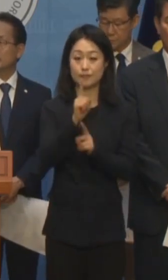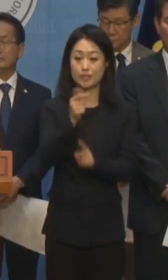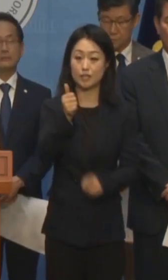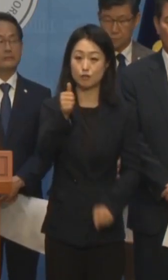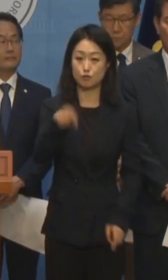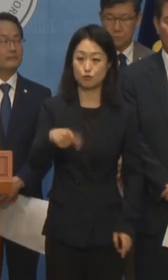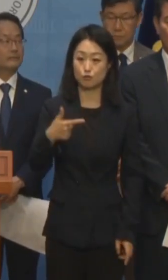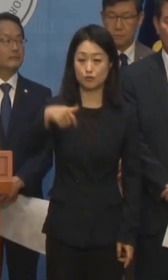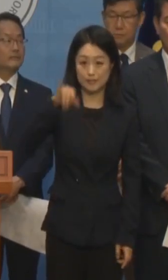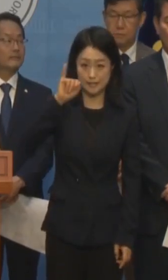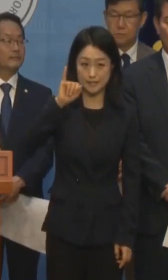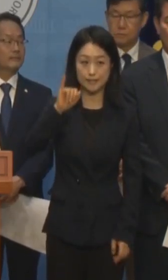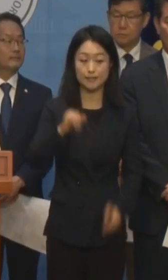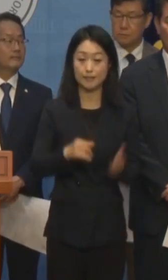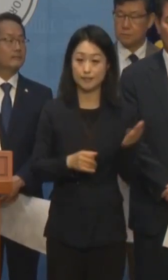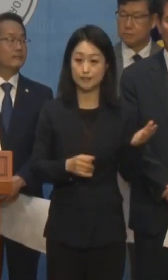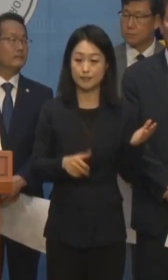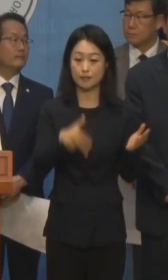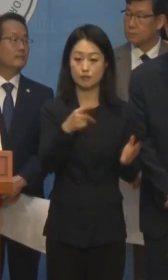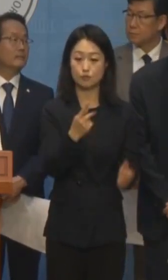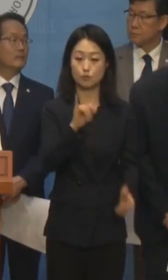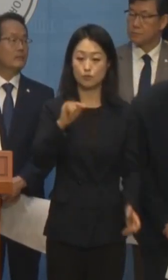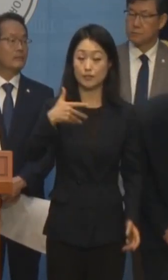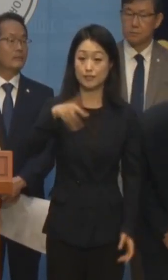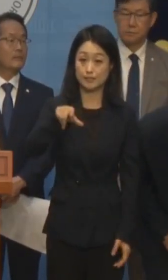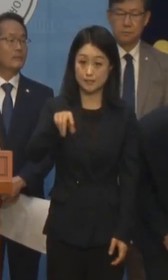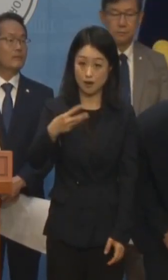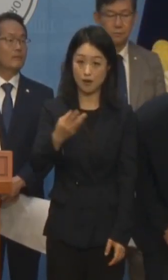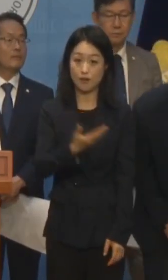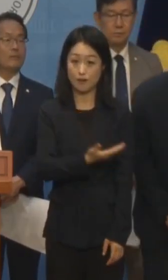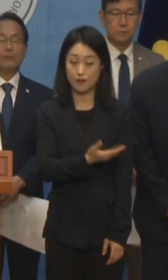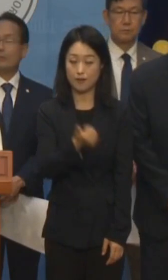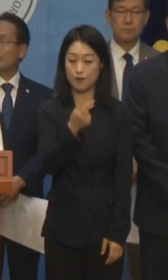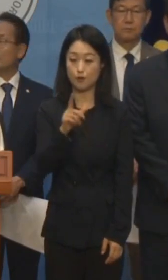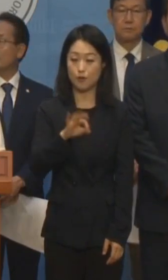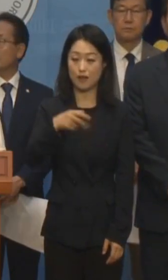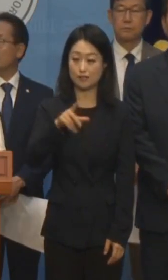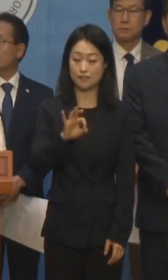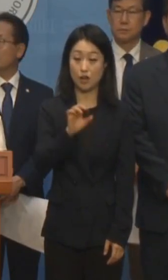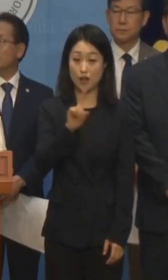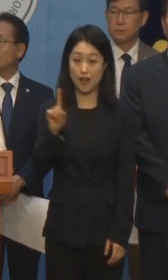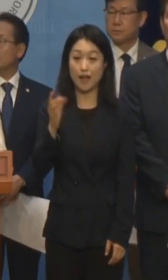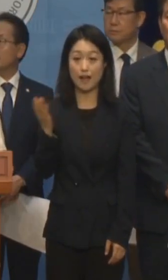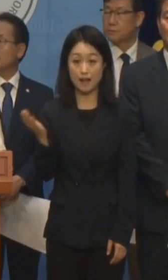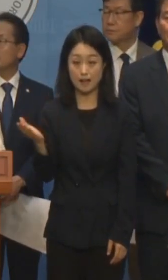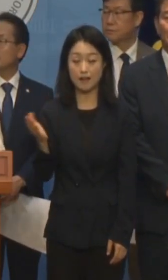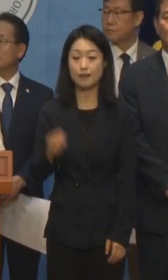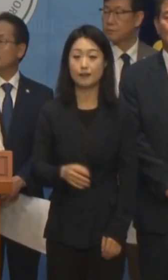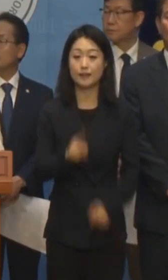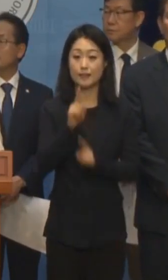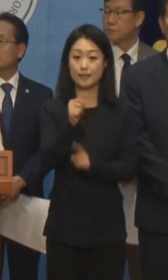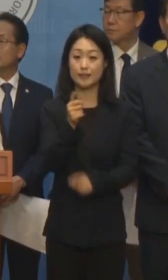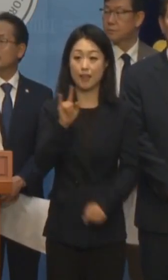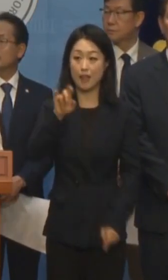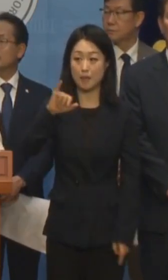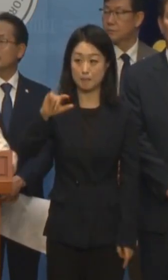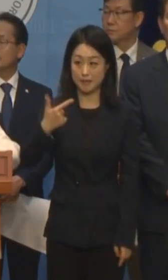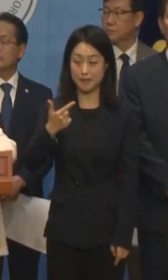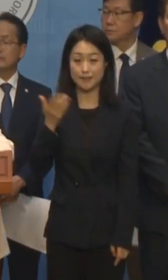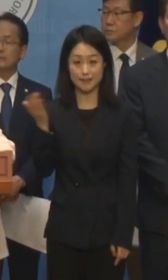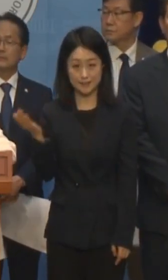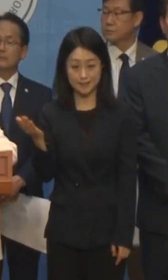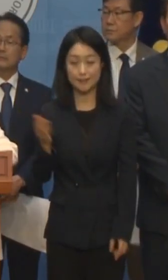의원님 오셨습니다. 조인철 의원님 오셨습니다. 황정아 의원님 오셨습니다. 이혜민 의원님